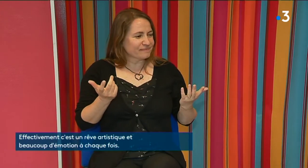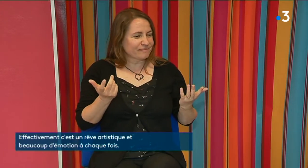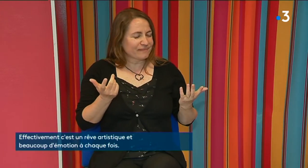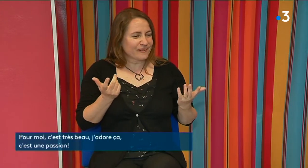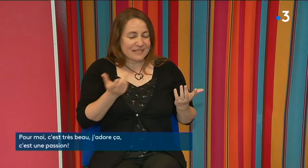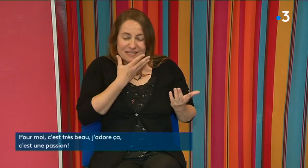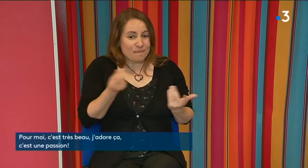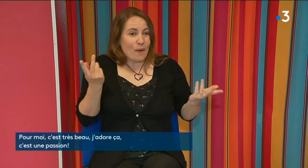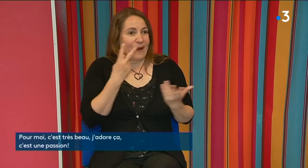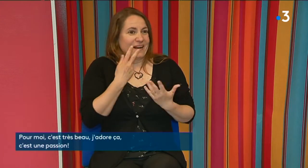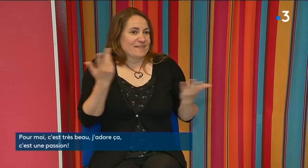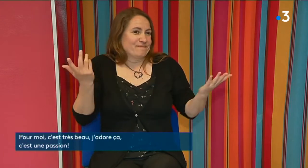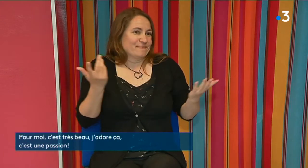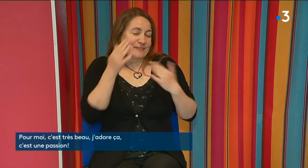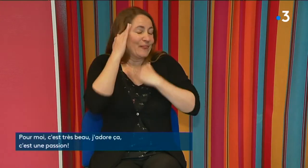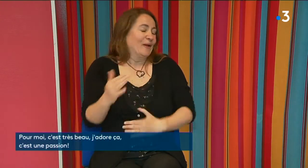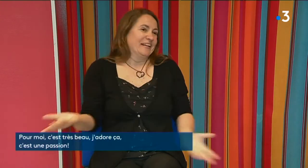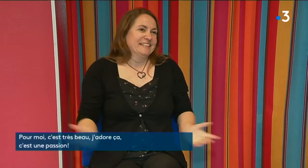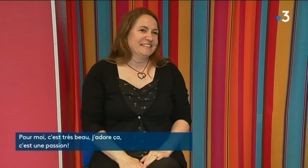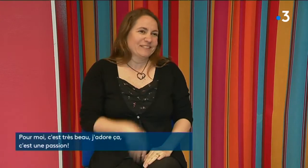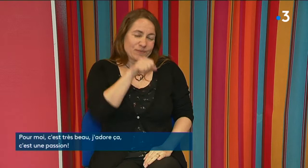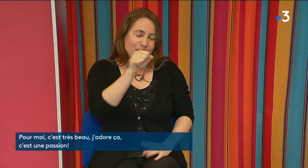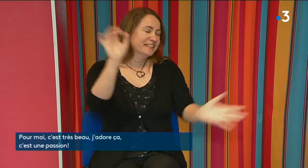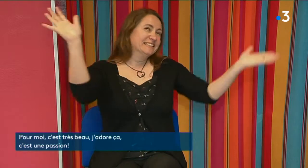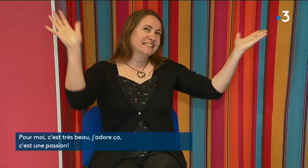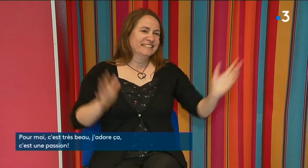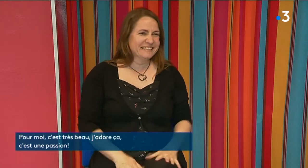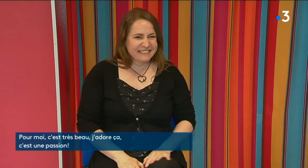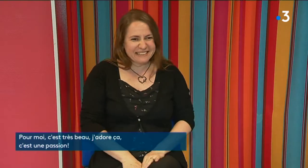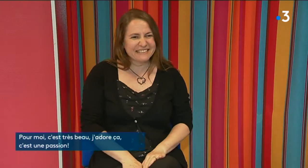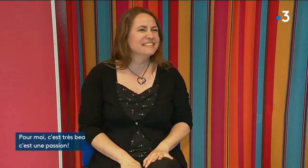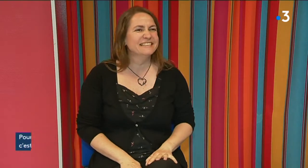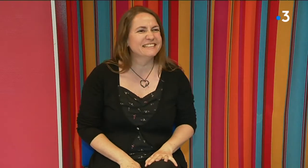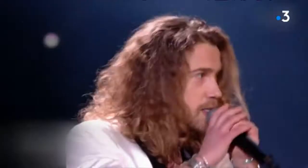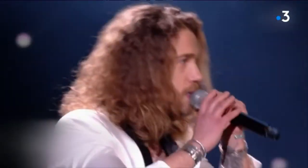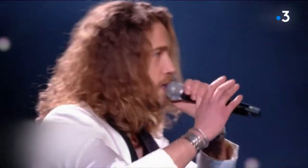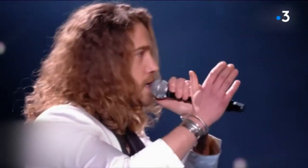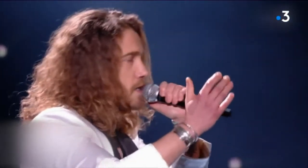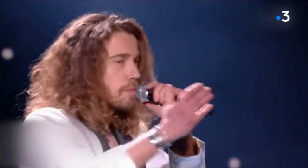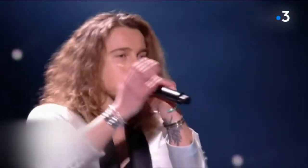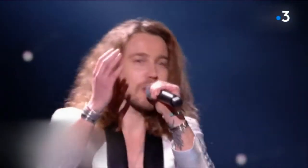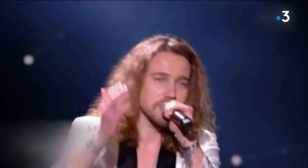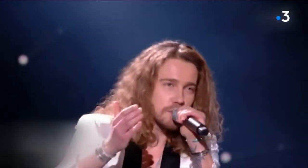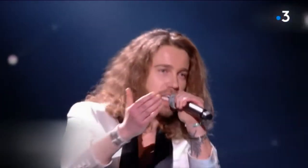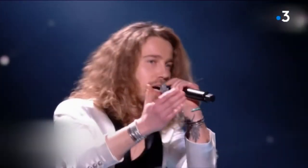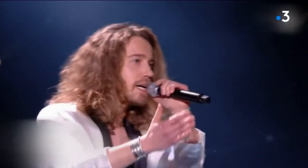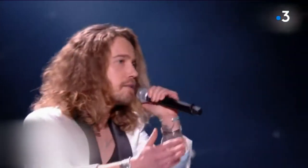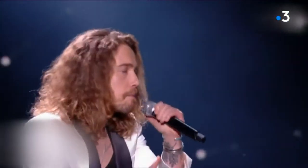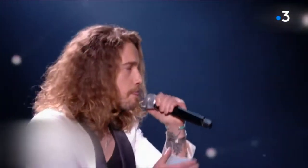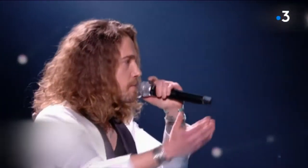fois. Et pour moi, c'est quelque chose de très beau, enfin, j'adore ça, voilà. C'est une passion. J'aimerais qu'on applaudisse mes camarades.